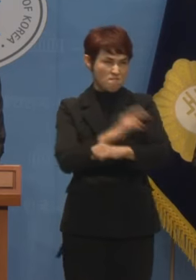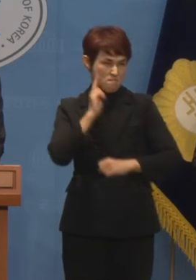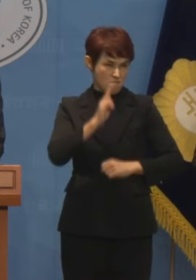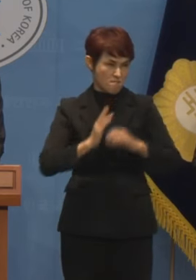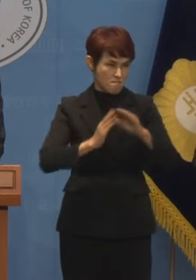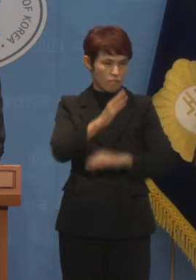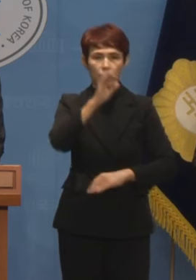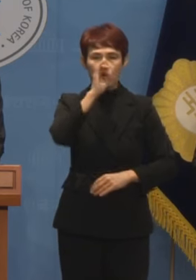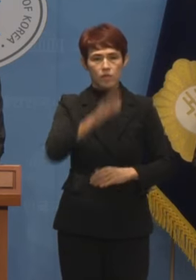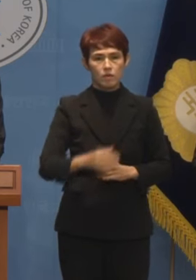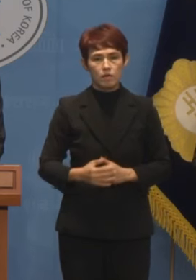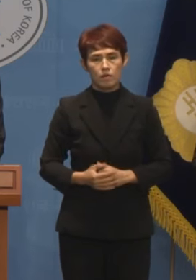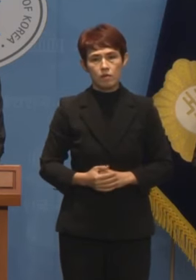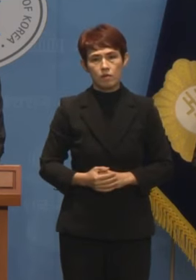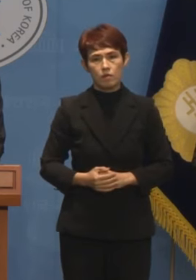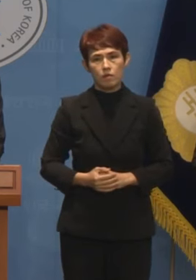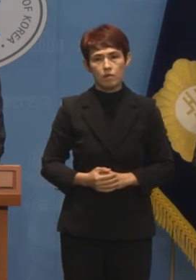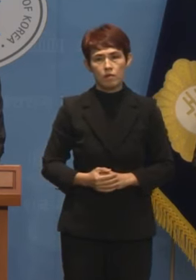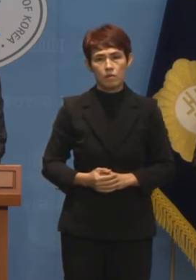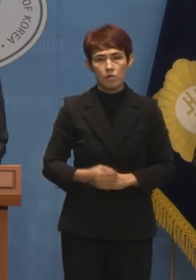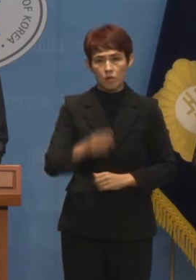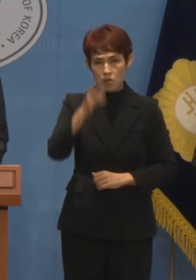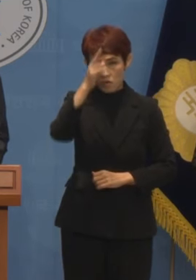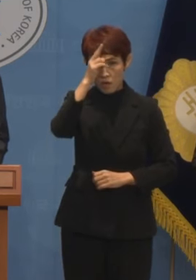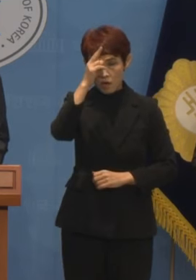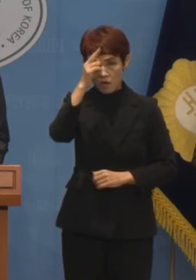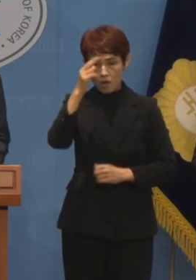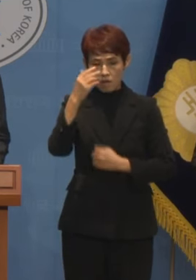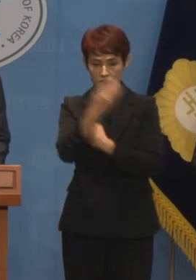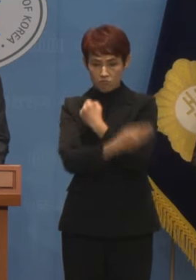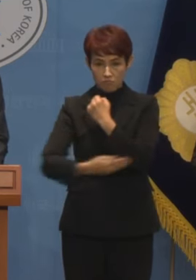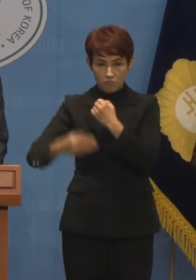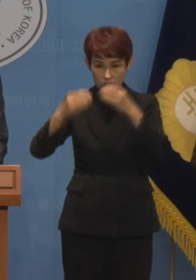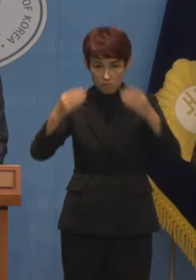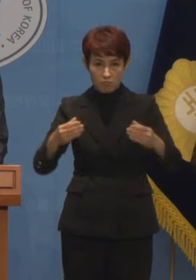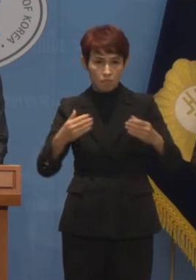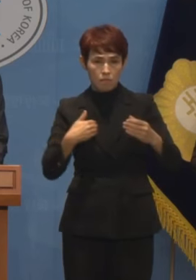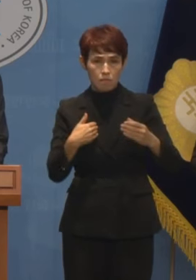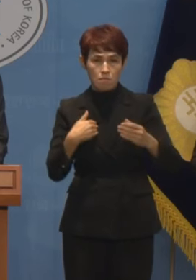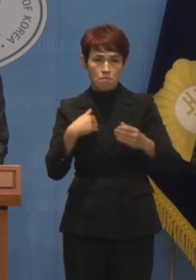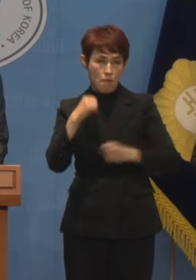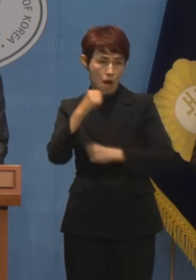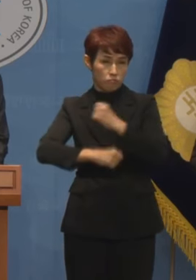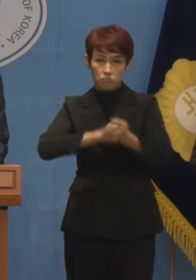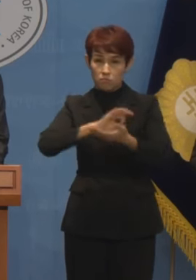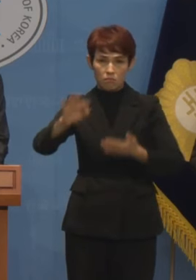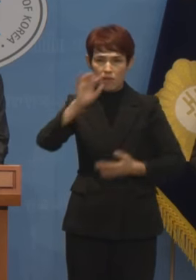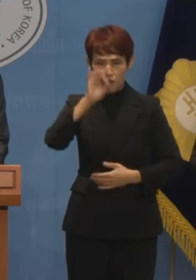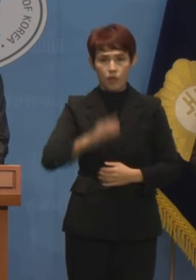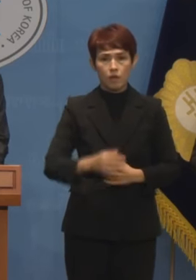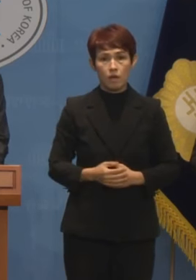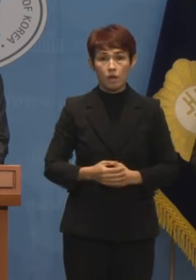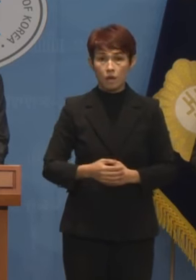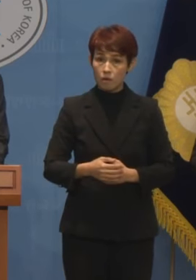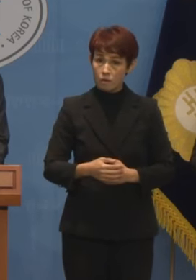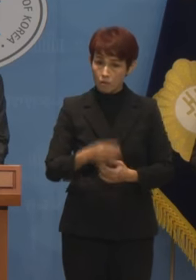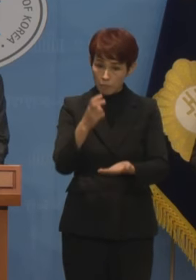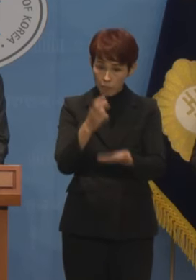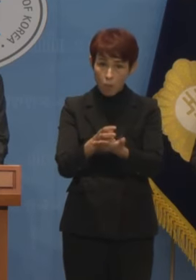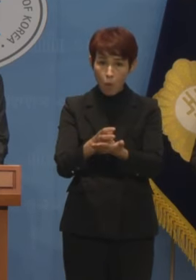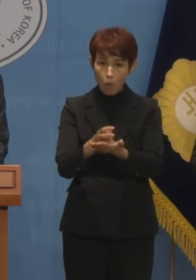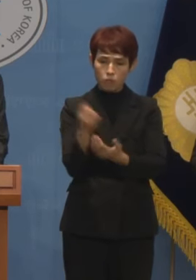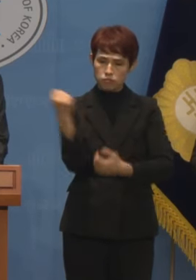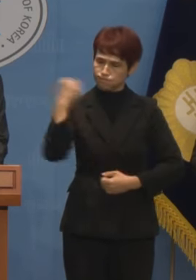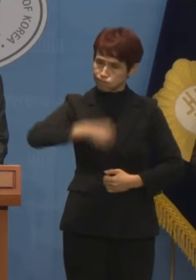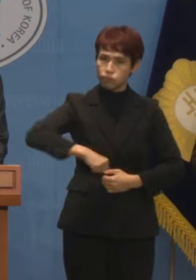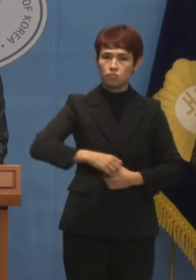위반했고 유해성 경찰 장비는 역시 필요 최소한도에서 사용되어야 한다는 규정을 무시한 채